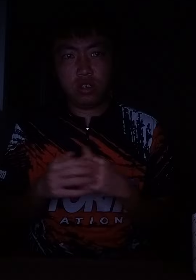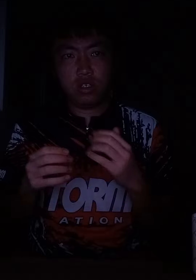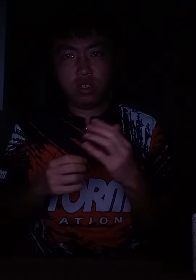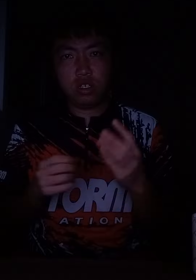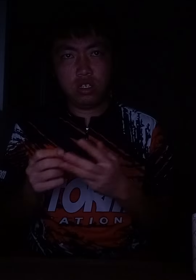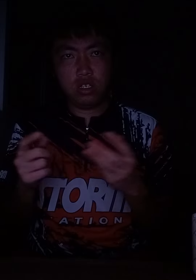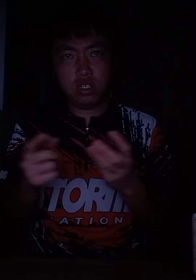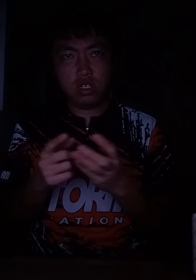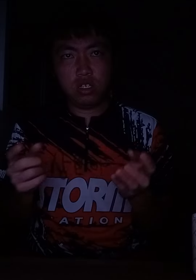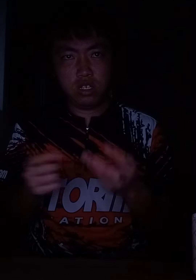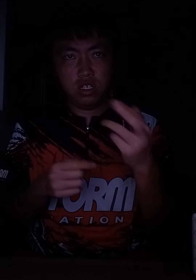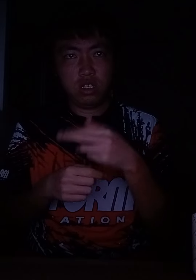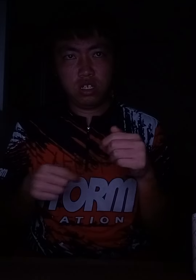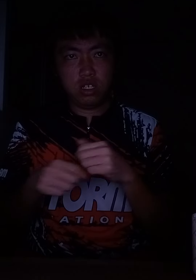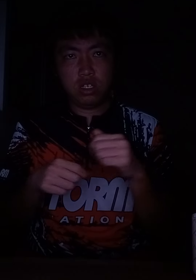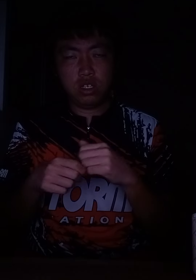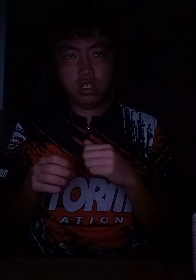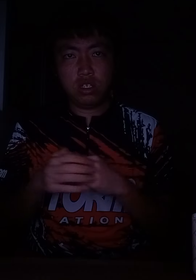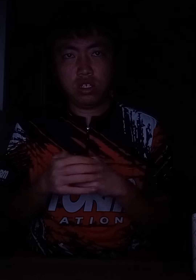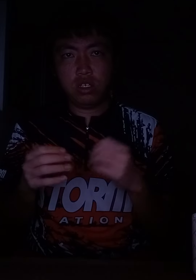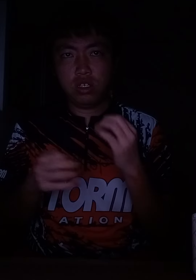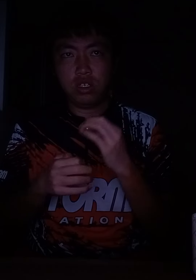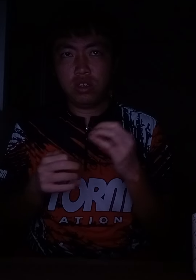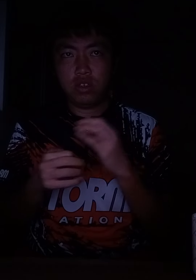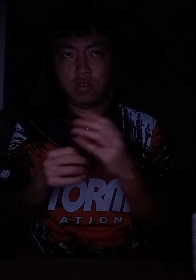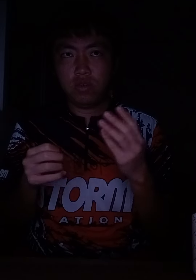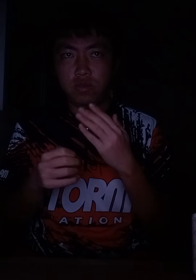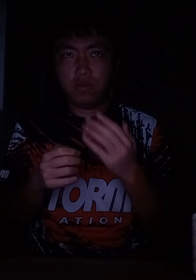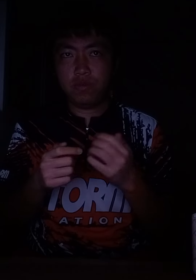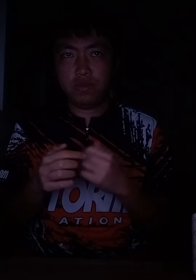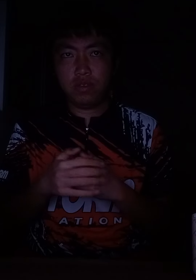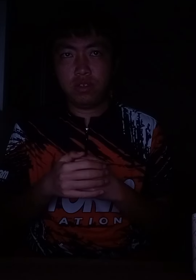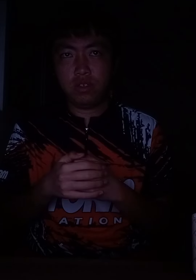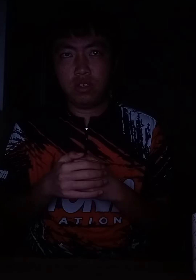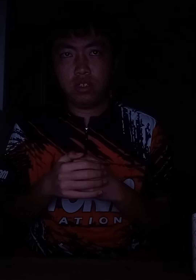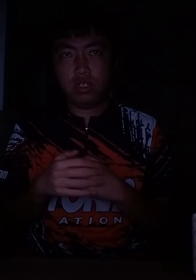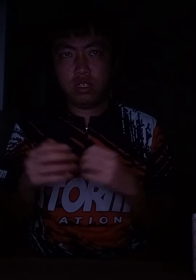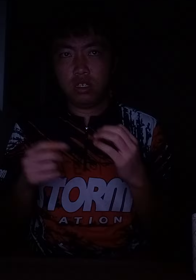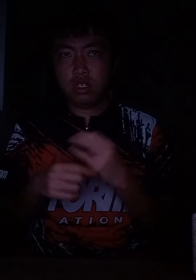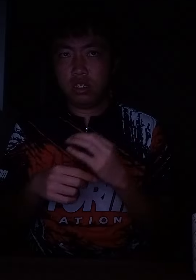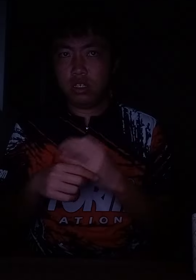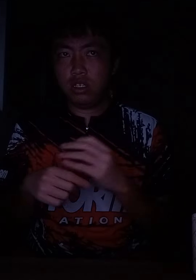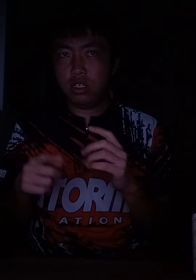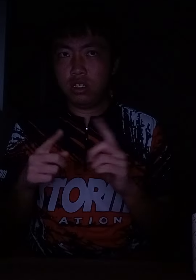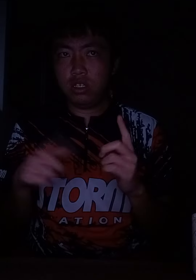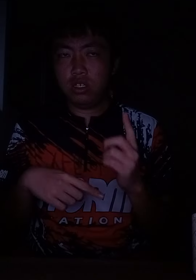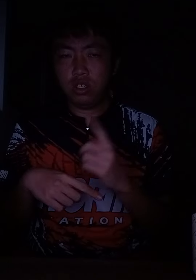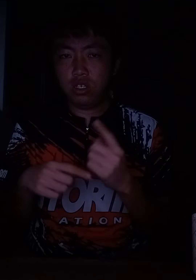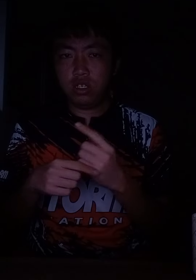지금 눈앞에 막닥뜨린 이 경우가 너무 저분들한테도 고약일 거예요. 그런데 이런 생각을 해봅니다. 김은미 팀장님,